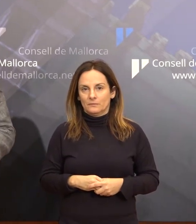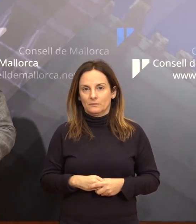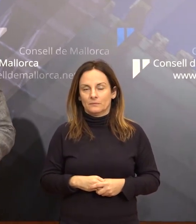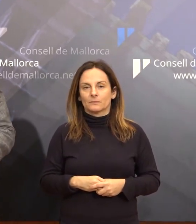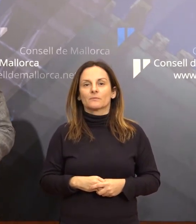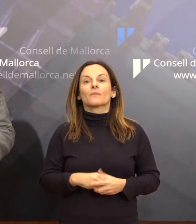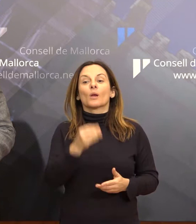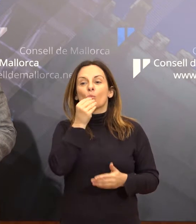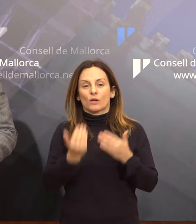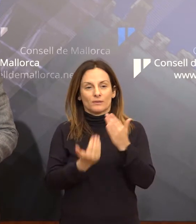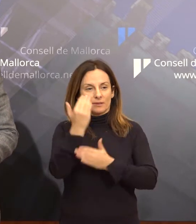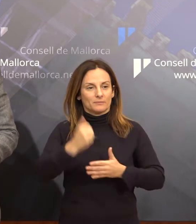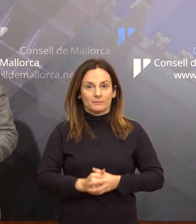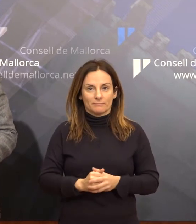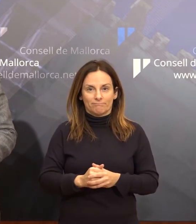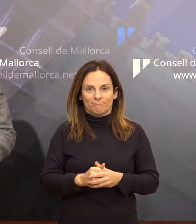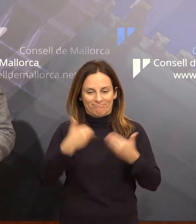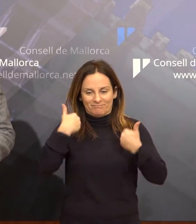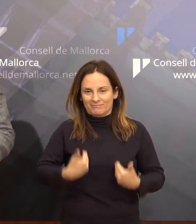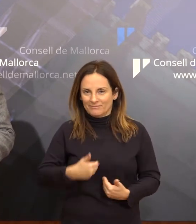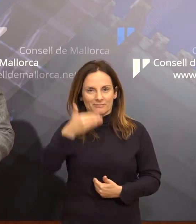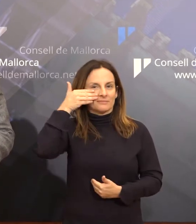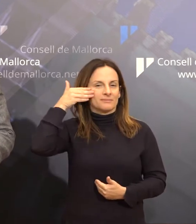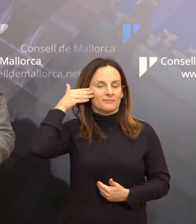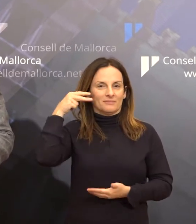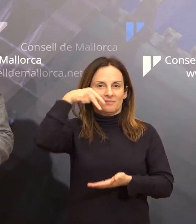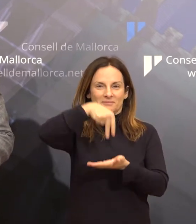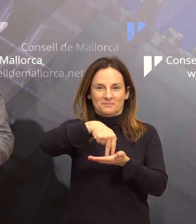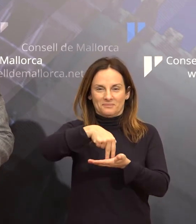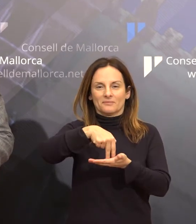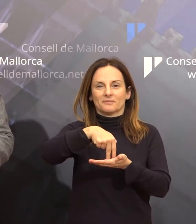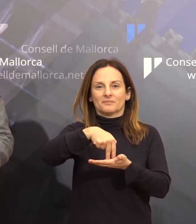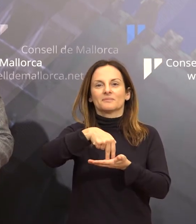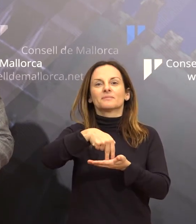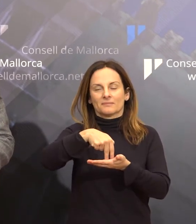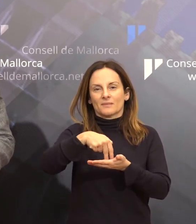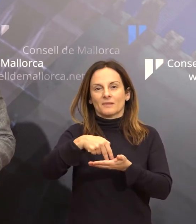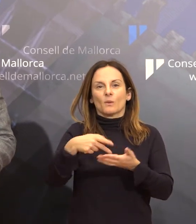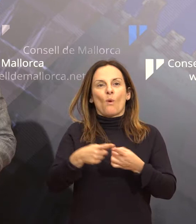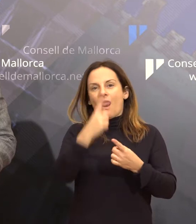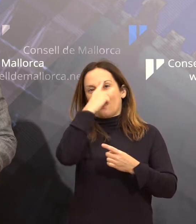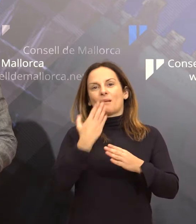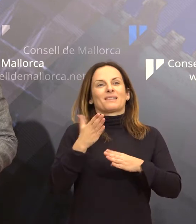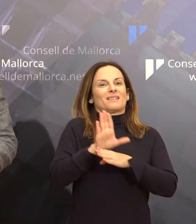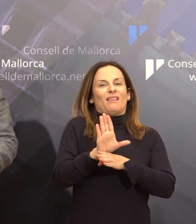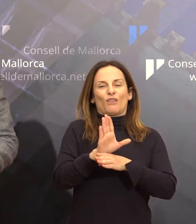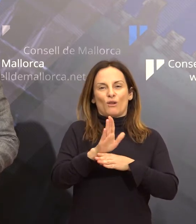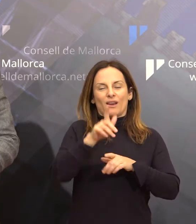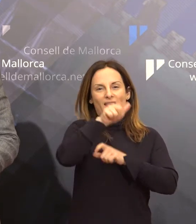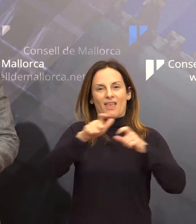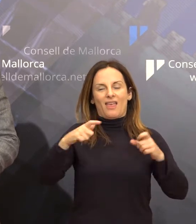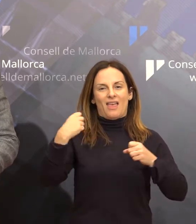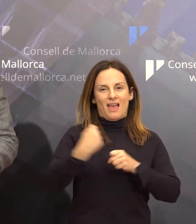buenos días para mí es un honor estar hoy aquí y de alguna manera representación de los artesanos de mallorca